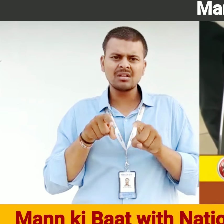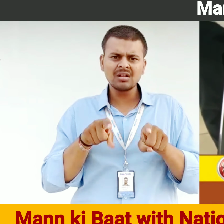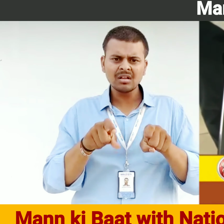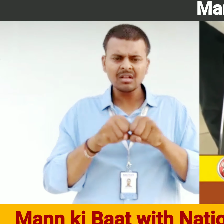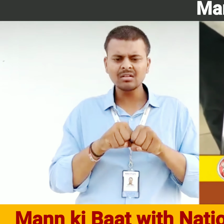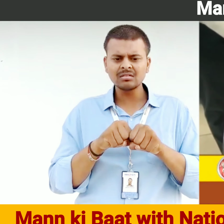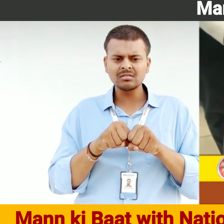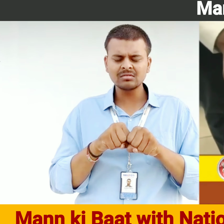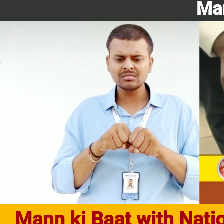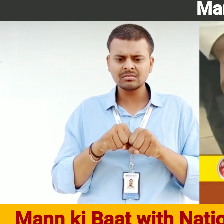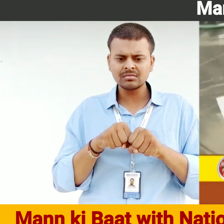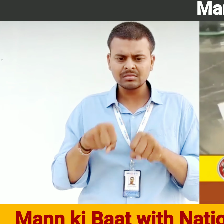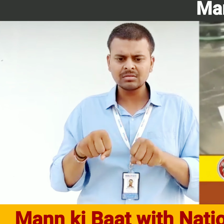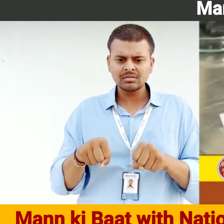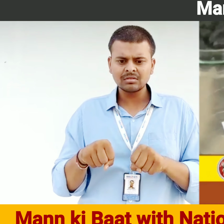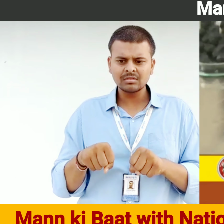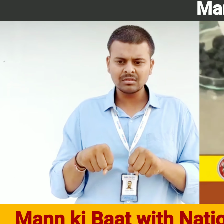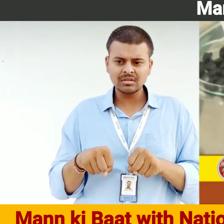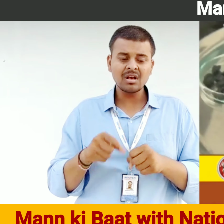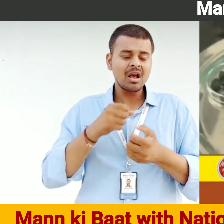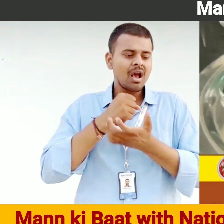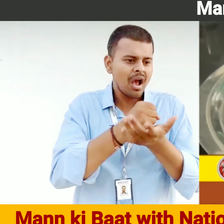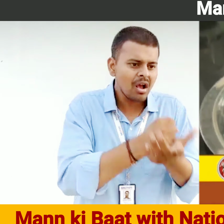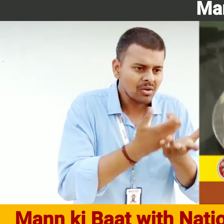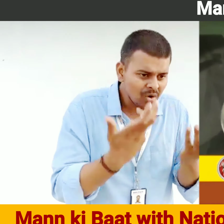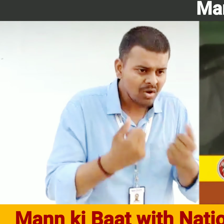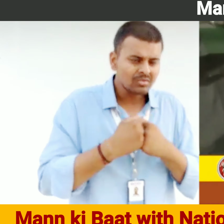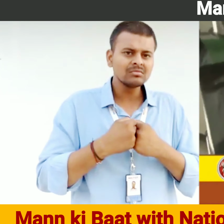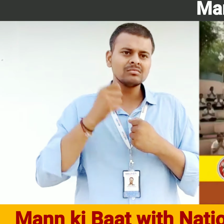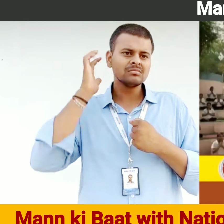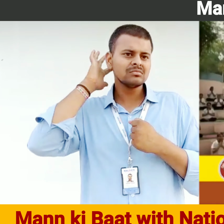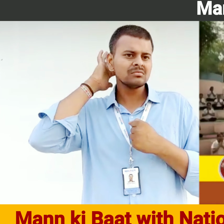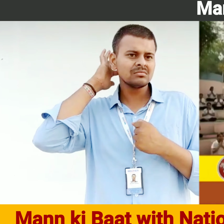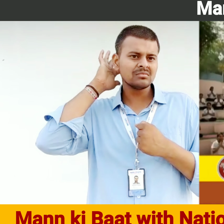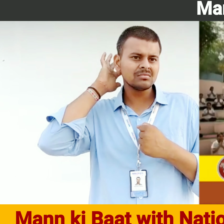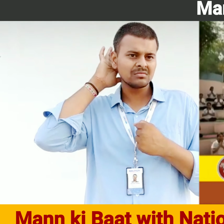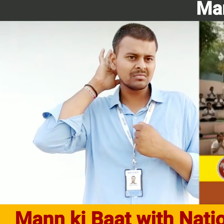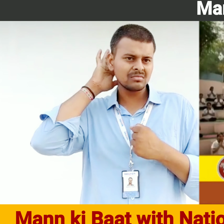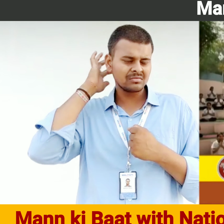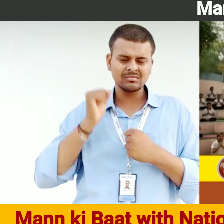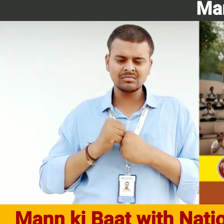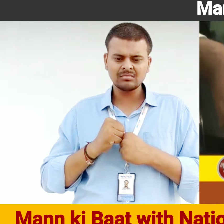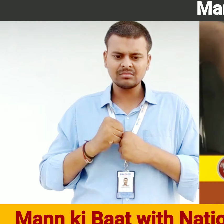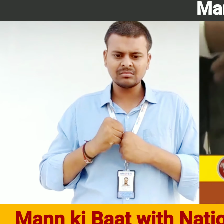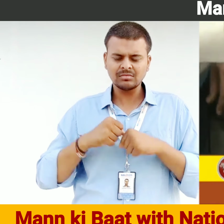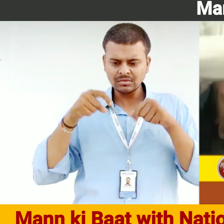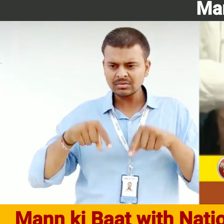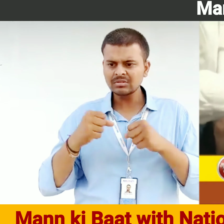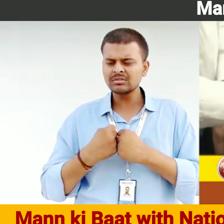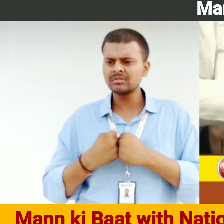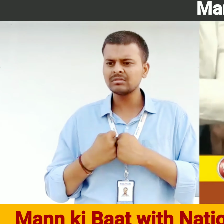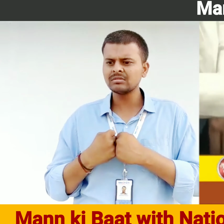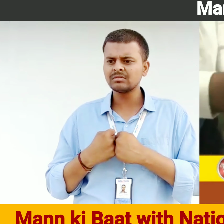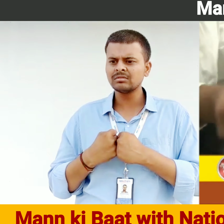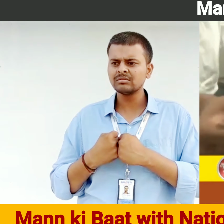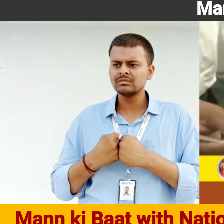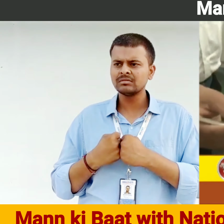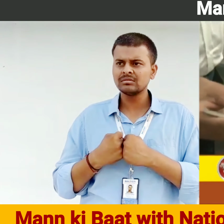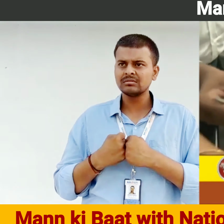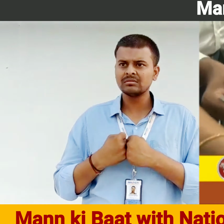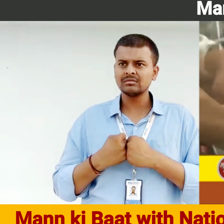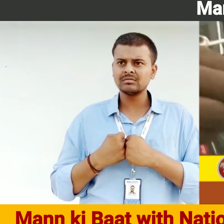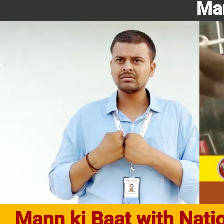के इस काल में ये योग और आयुर्वेद कैसे मदद कर सकते हैं। साथियों, अंतर्राष्ट्रीय योग दिवस जल्द